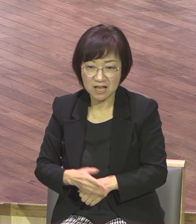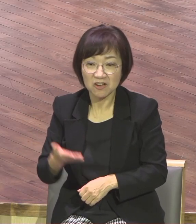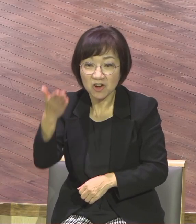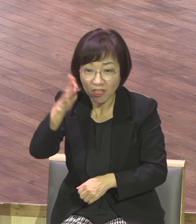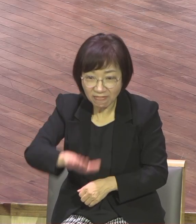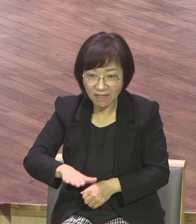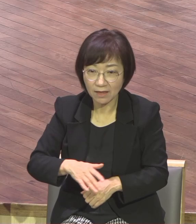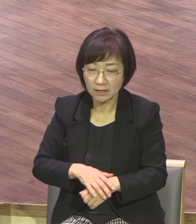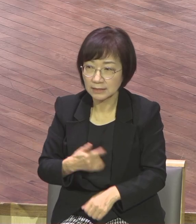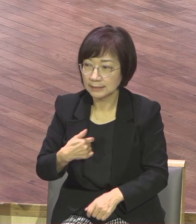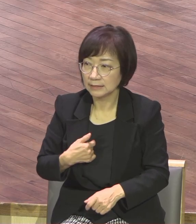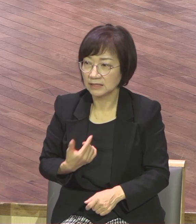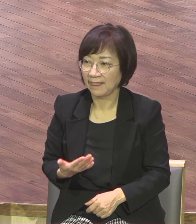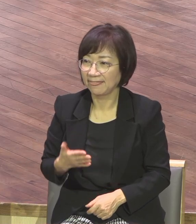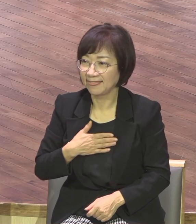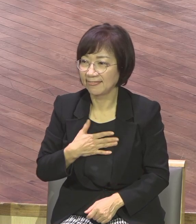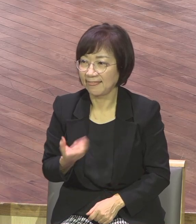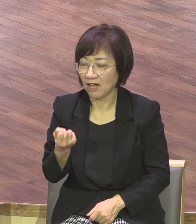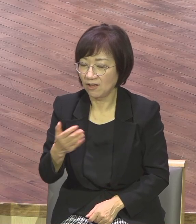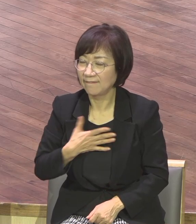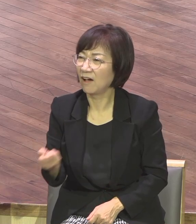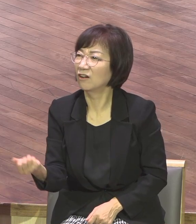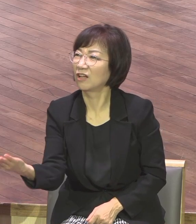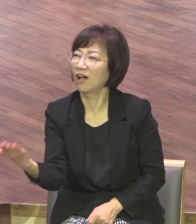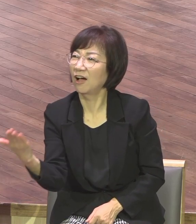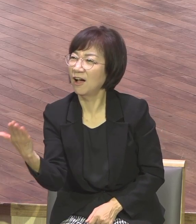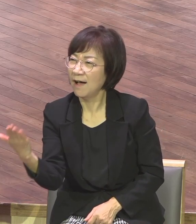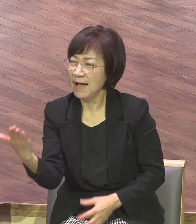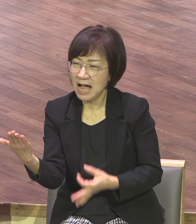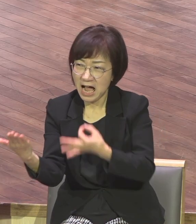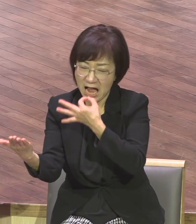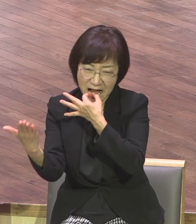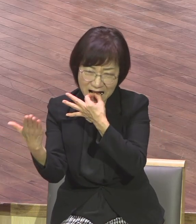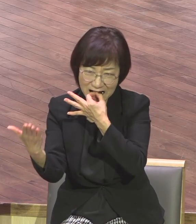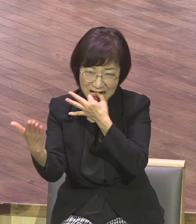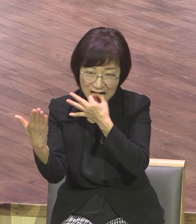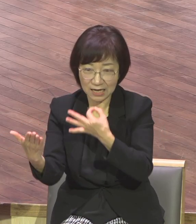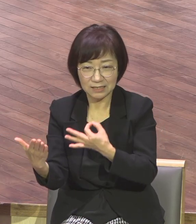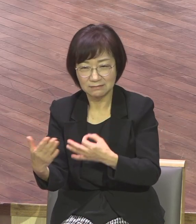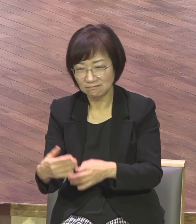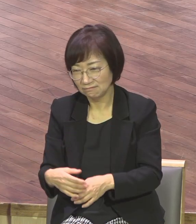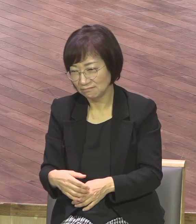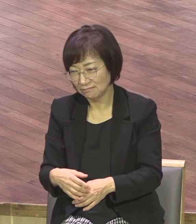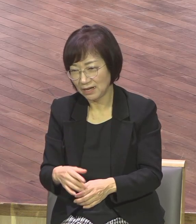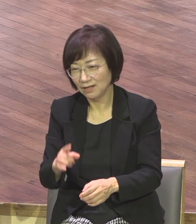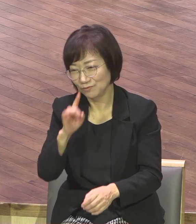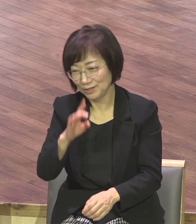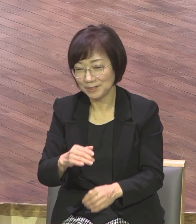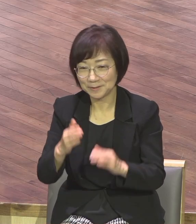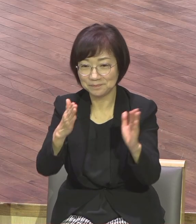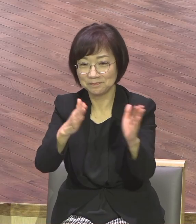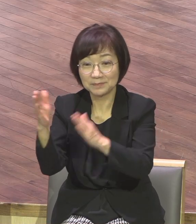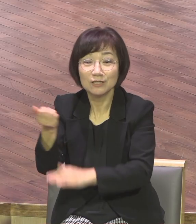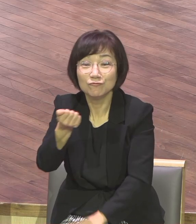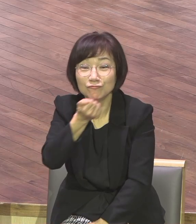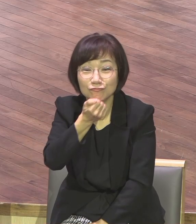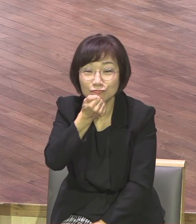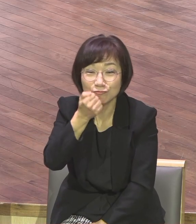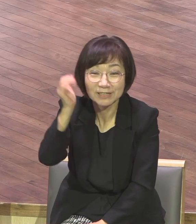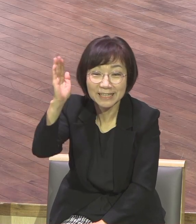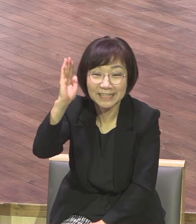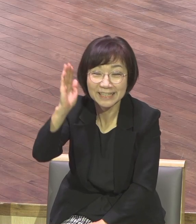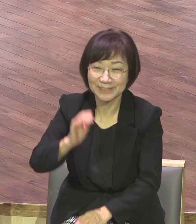그냥 중리산회하고 있잖아요. 이런 기도문이 있습니다. 주님, 새해에는